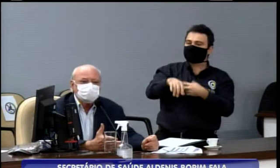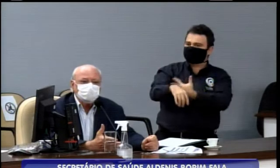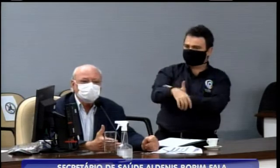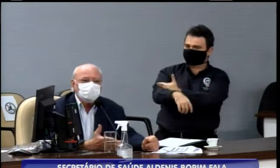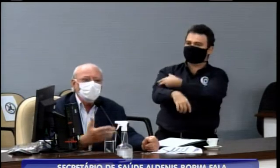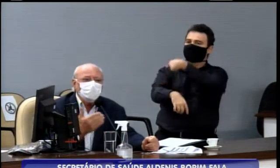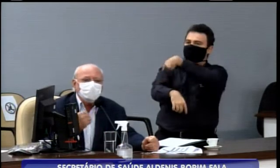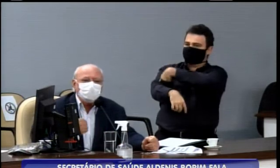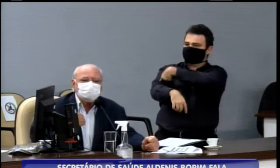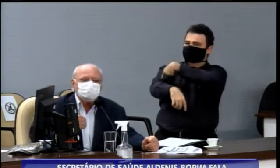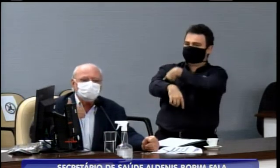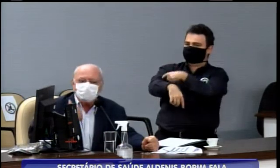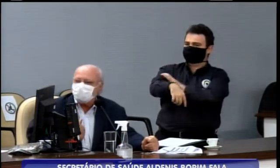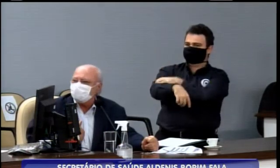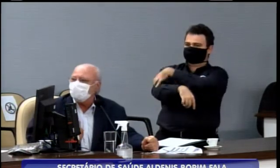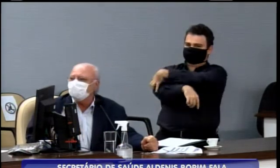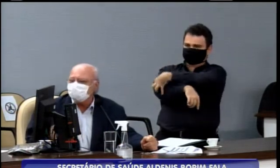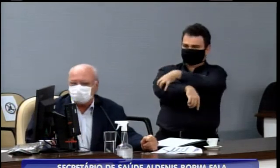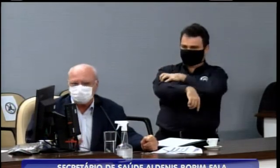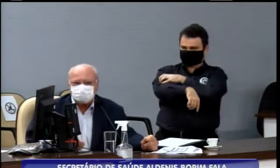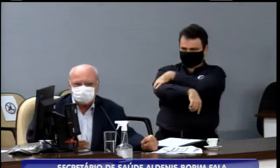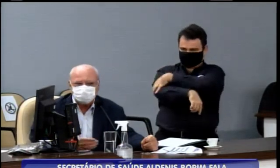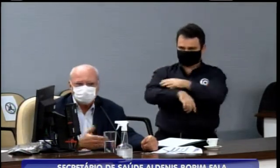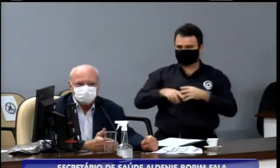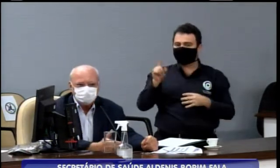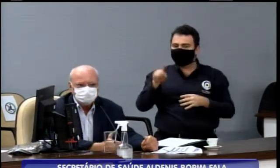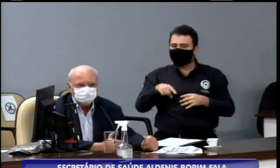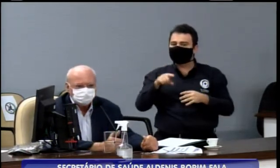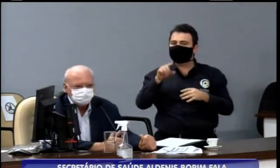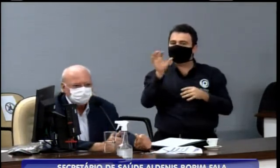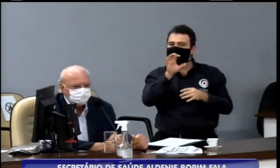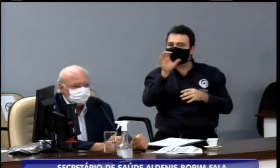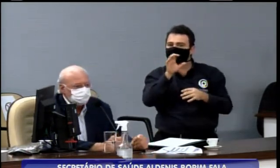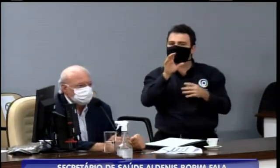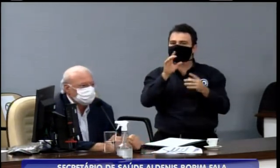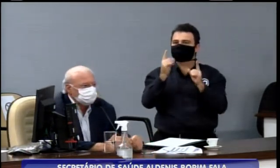a gente chama de eletivar emergências.